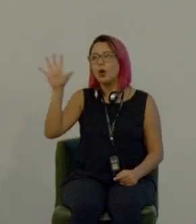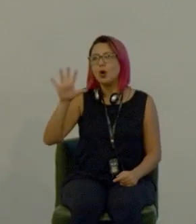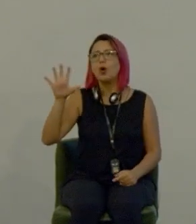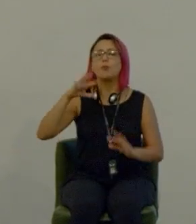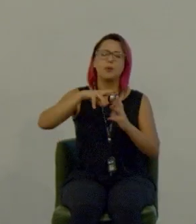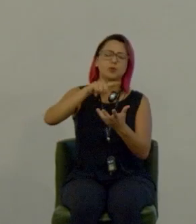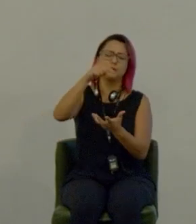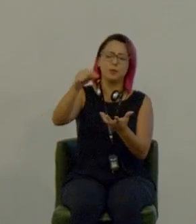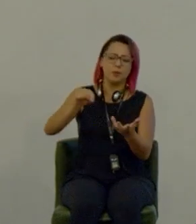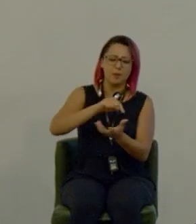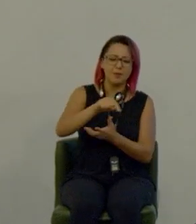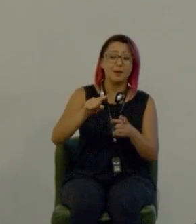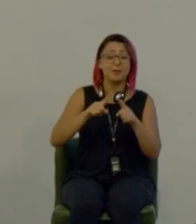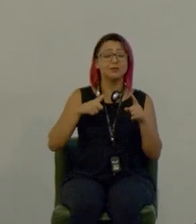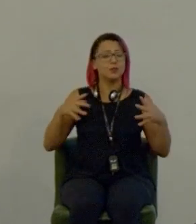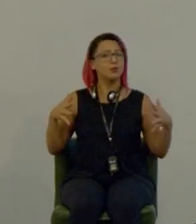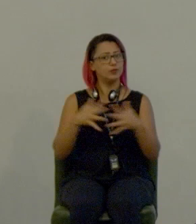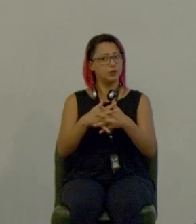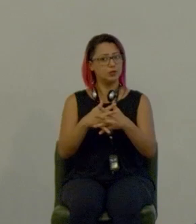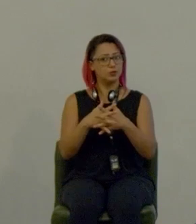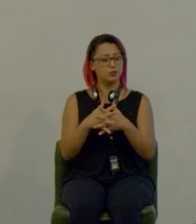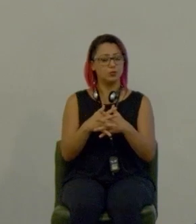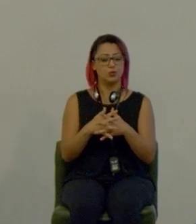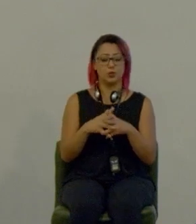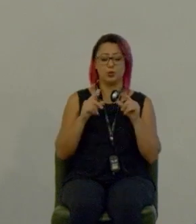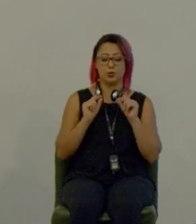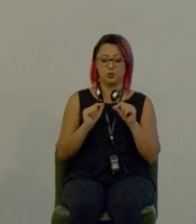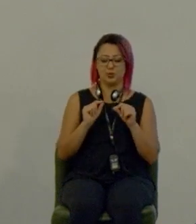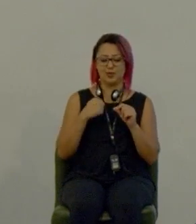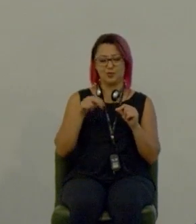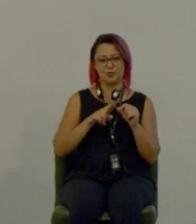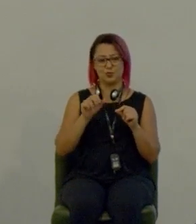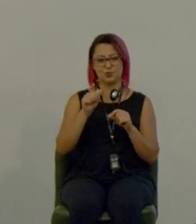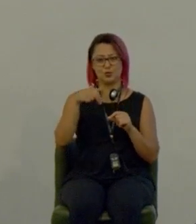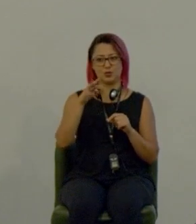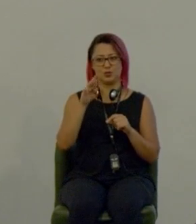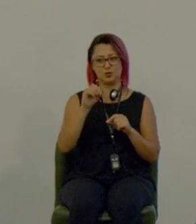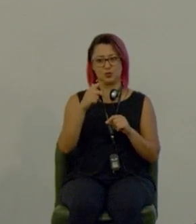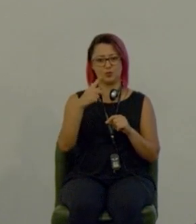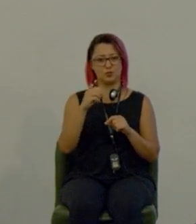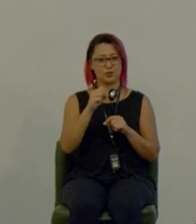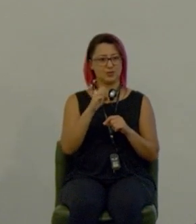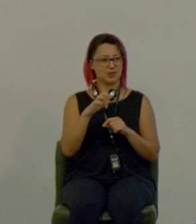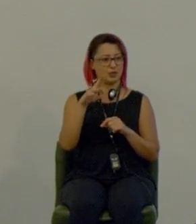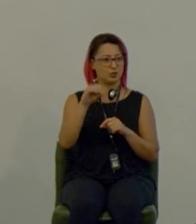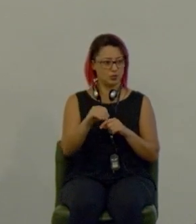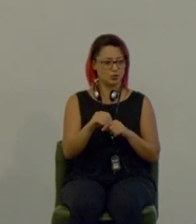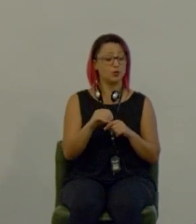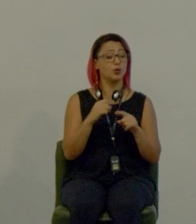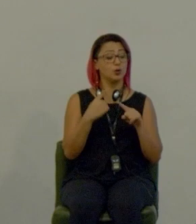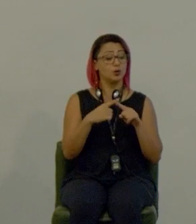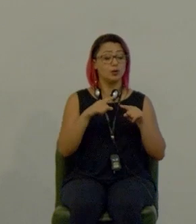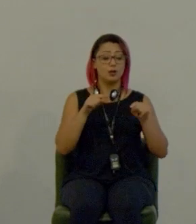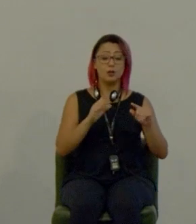do mundo, né? Onde esses conflitos entre, né, o que eu vou chamar desse antropoceno que está acontecendo agora. E você citou a Anna Tsing